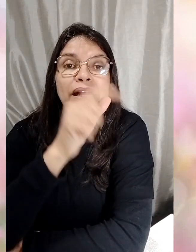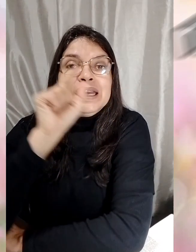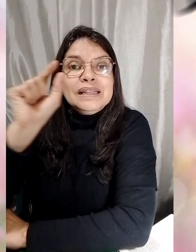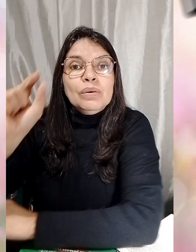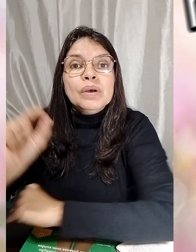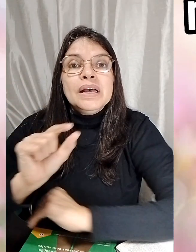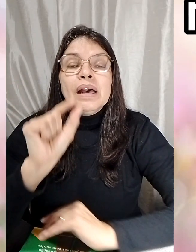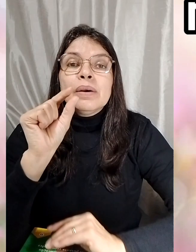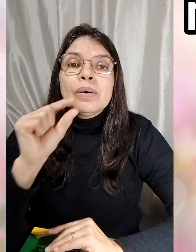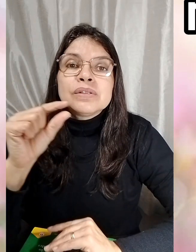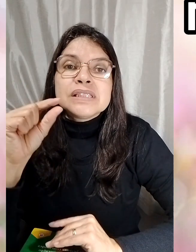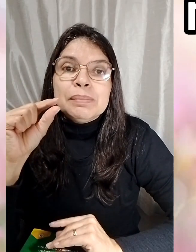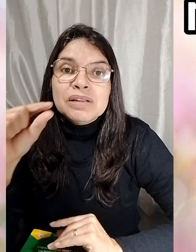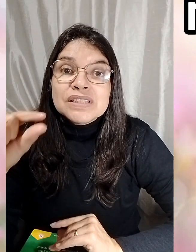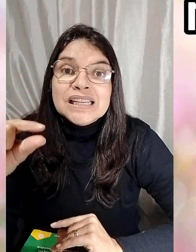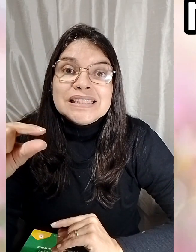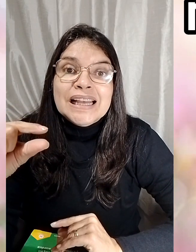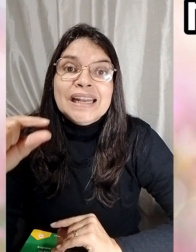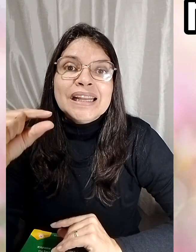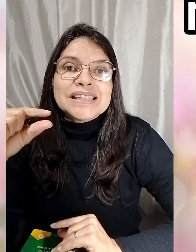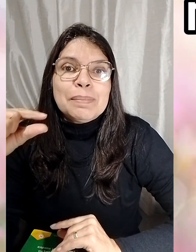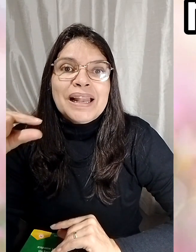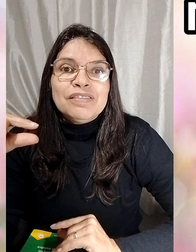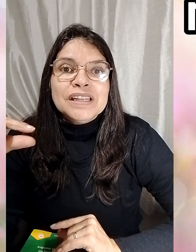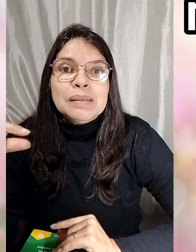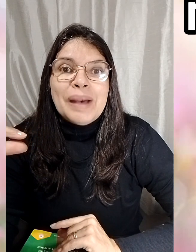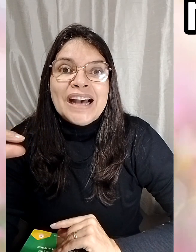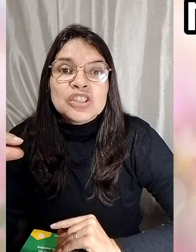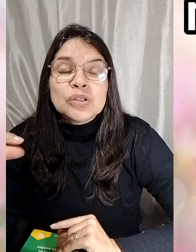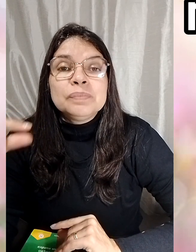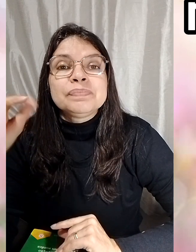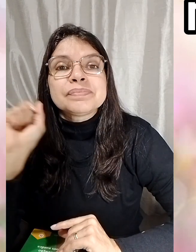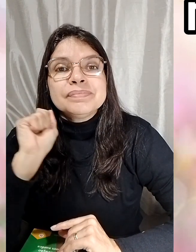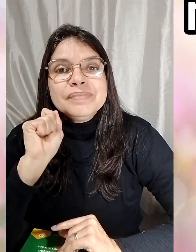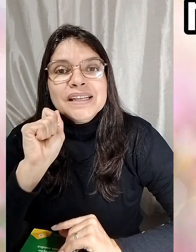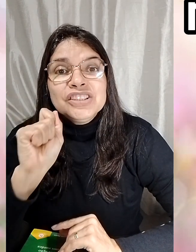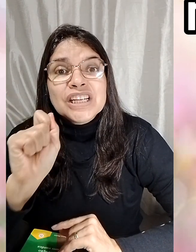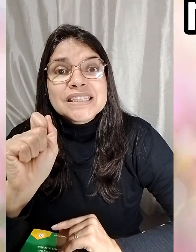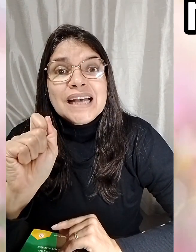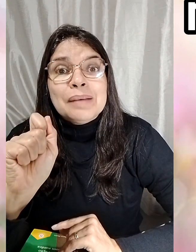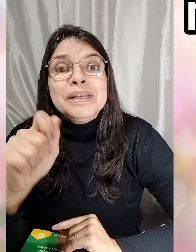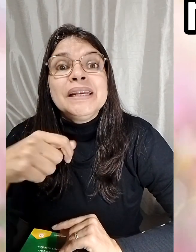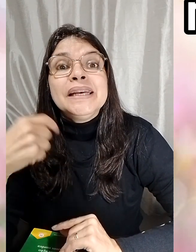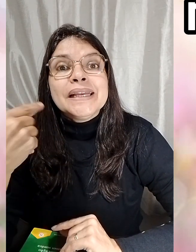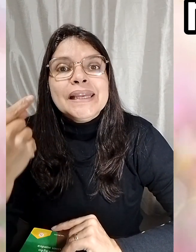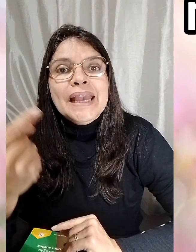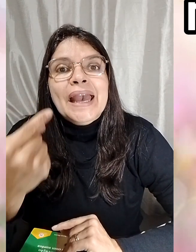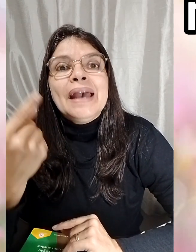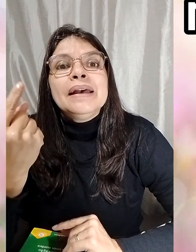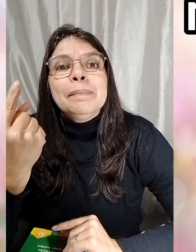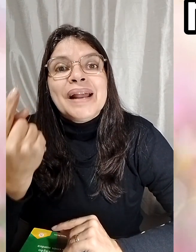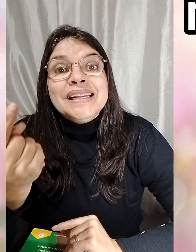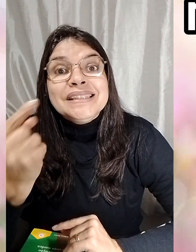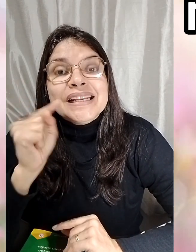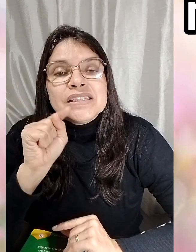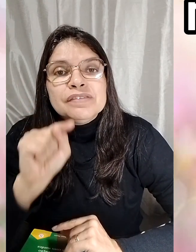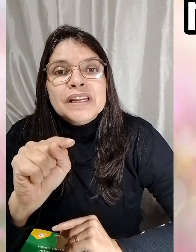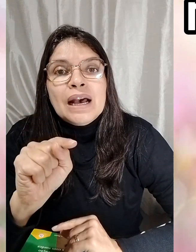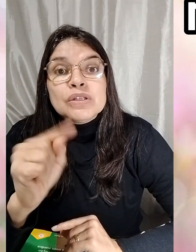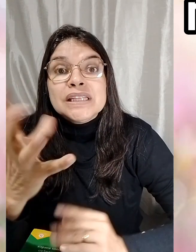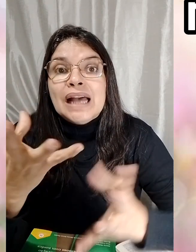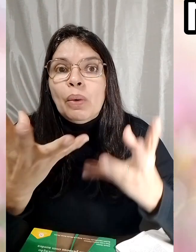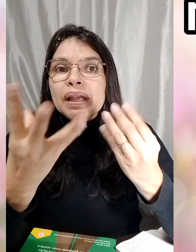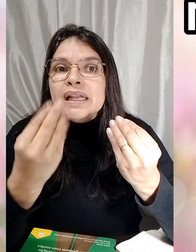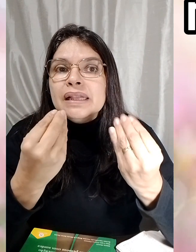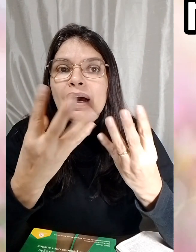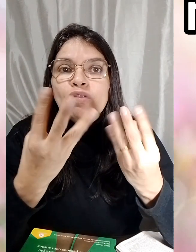bom? Então, sempre que vocês lerem essa palavrinha embaixo, já sabe que é para intensificar